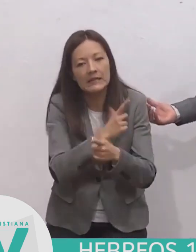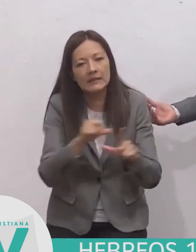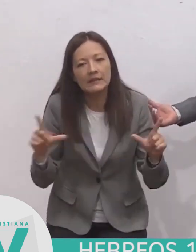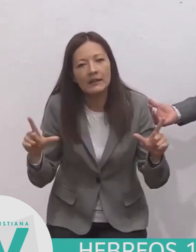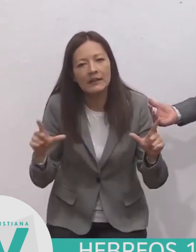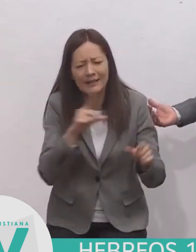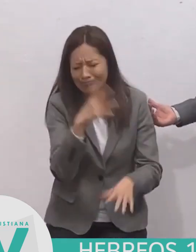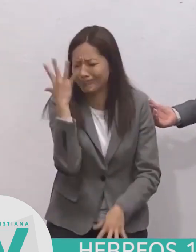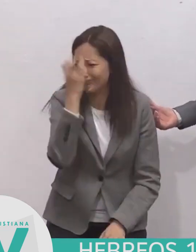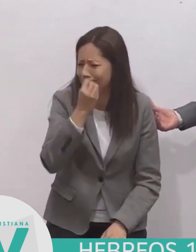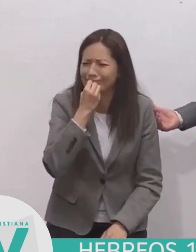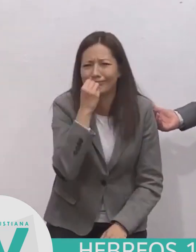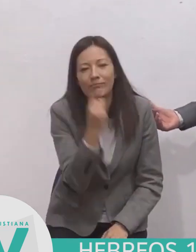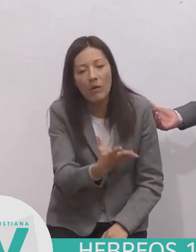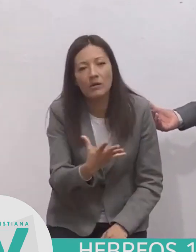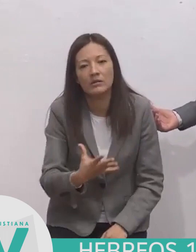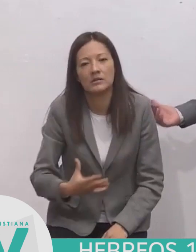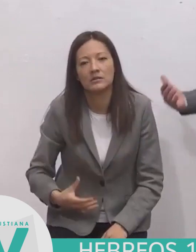Es precioso.